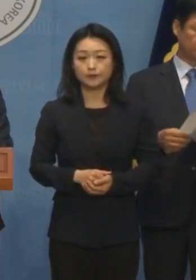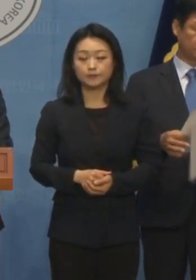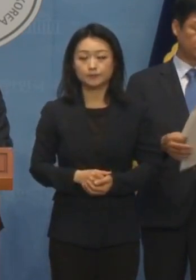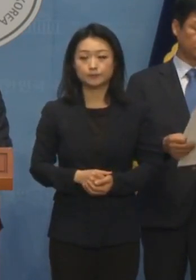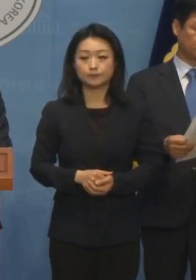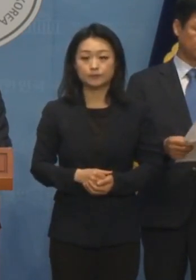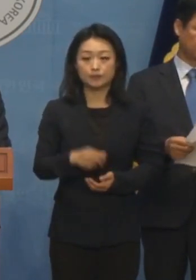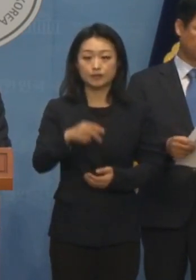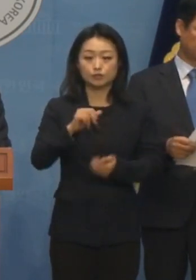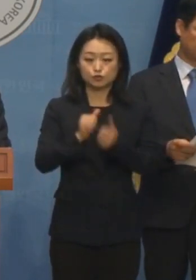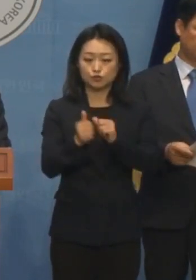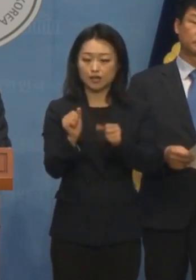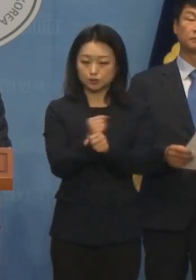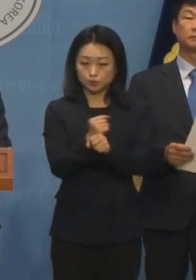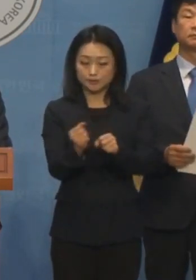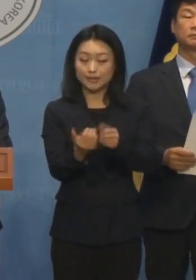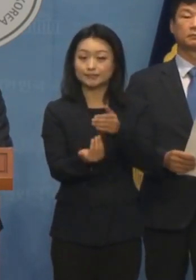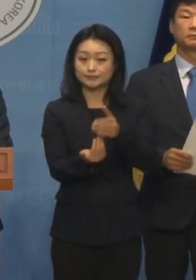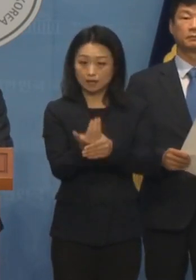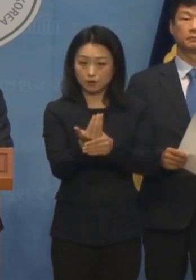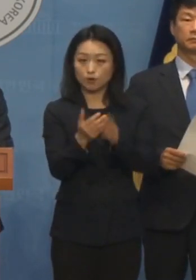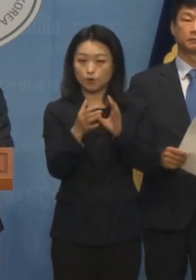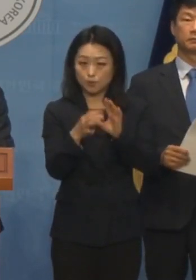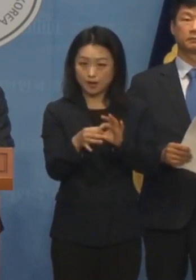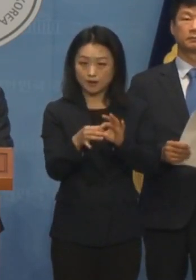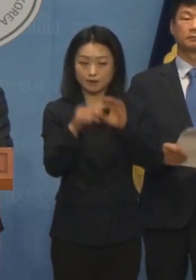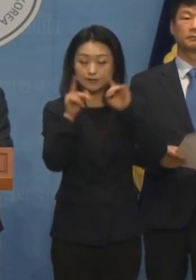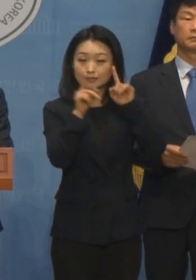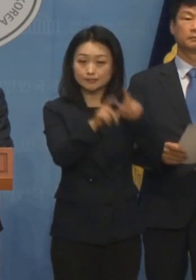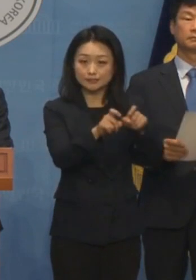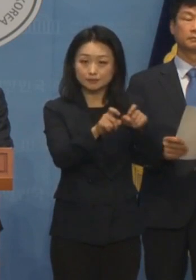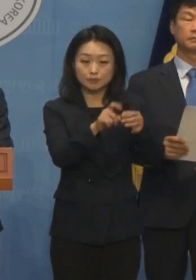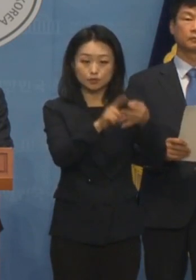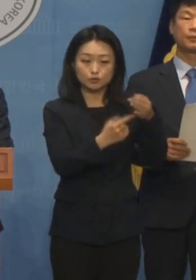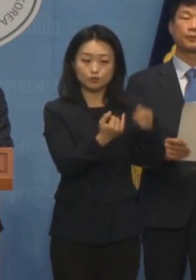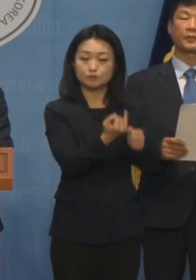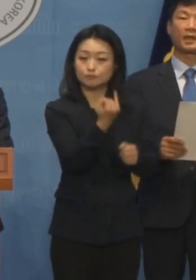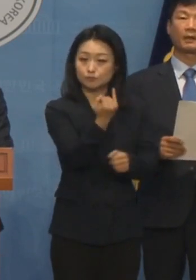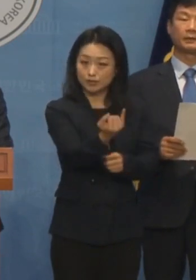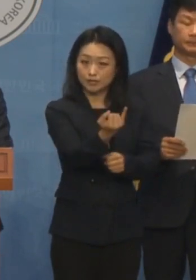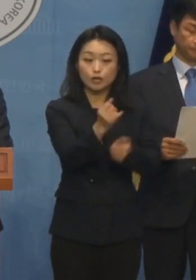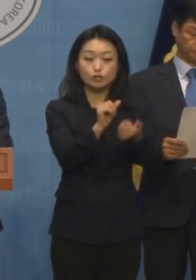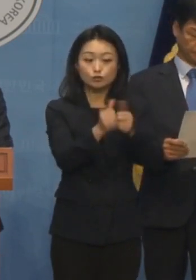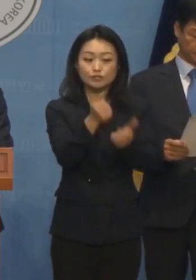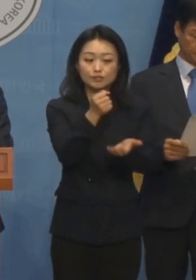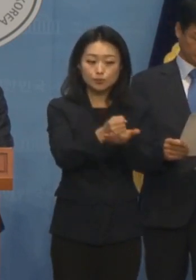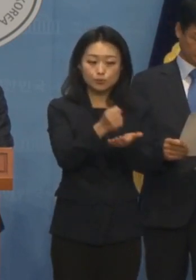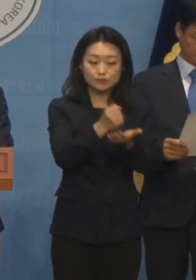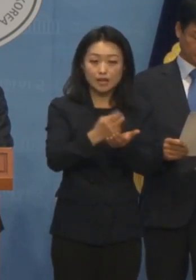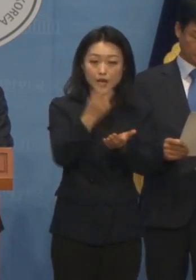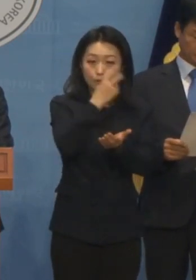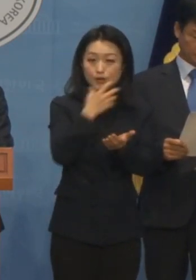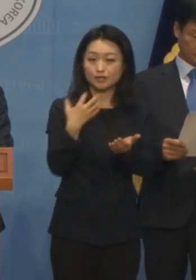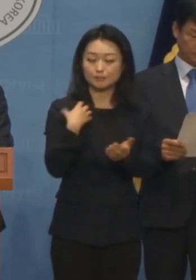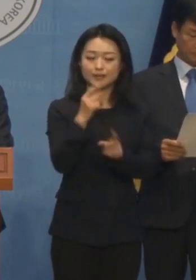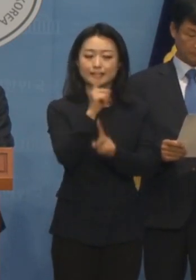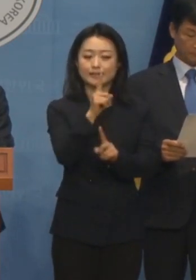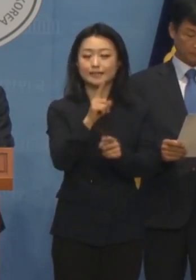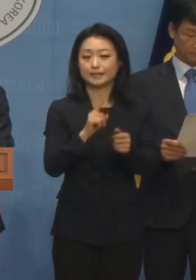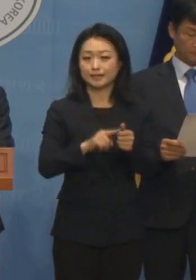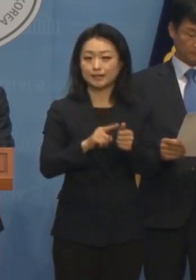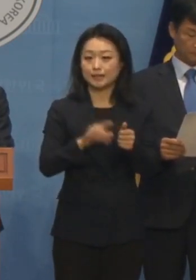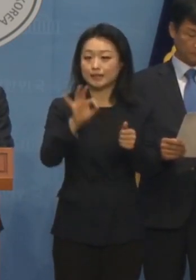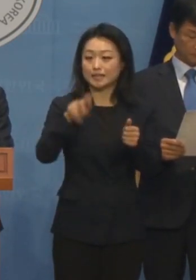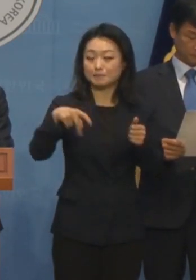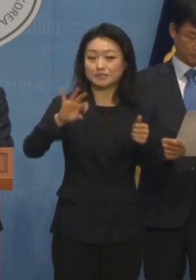또한 도이치모터스 주가 조작 사건의 주범으로서 김건희 여사의 주식 계좌를 관리했던 이모 씨가 임성근